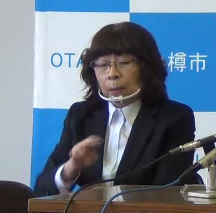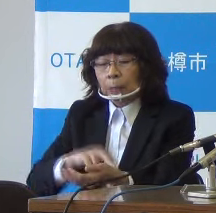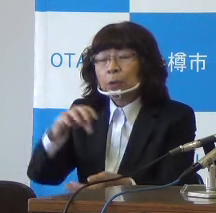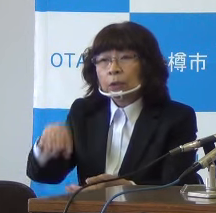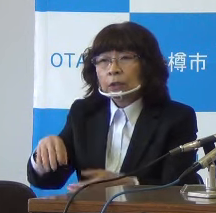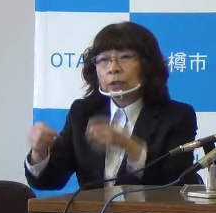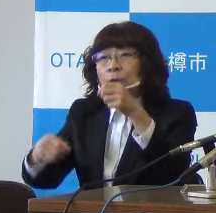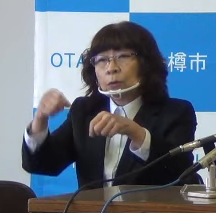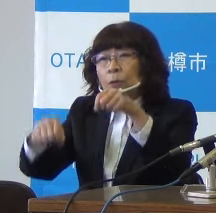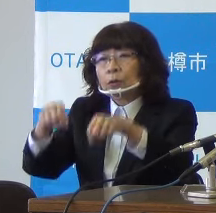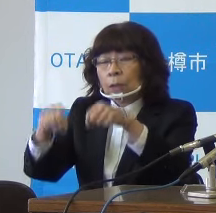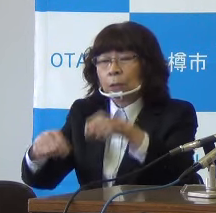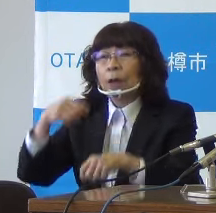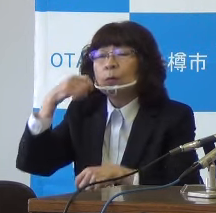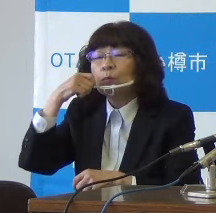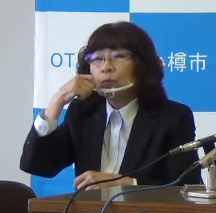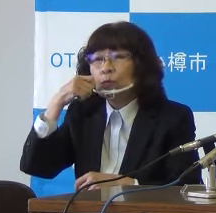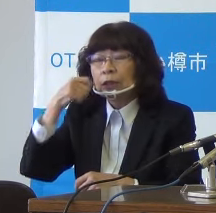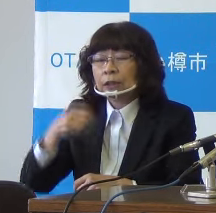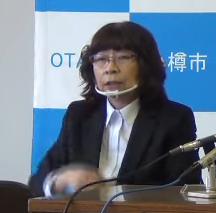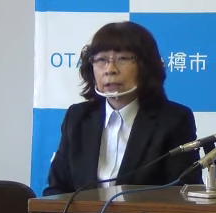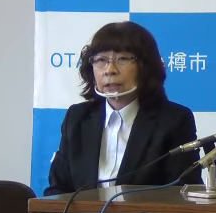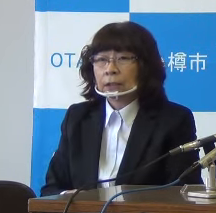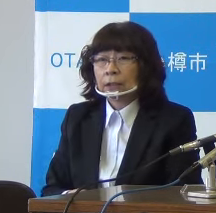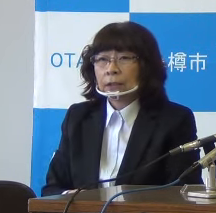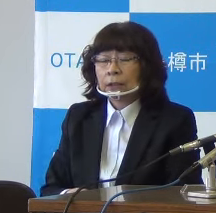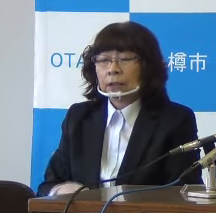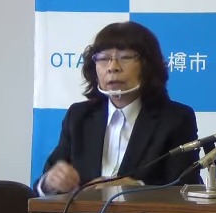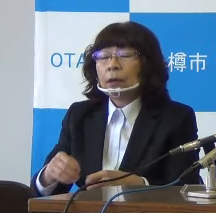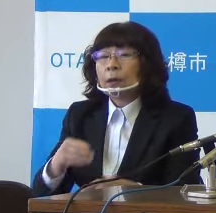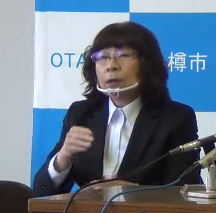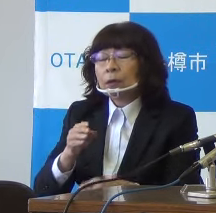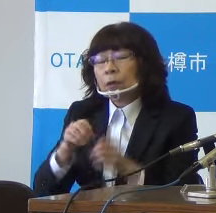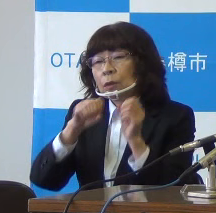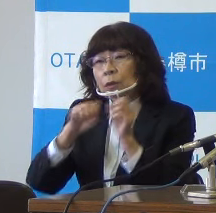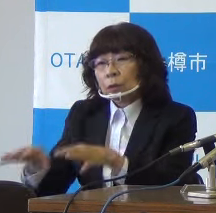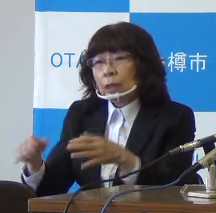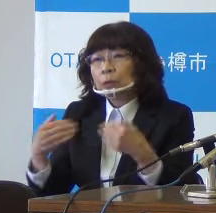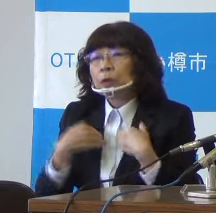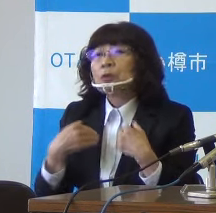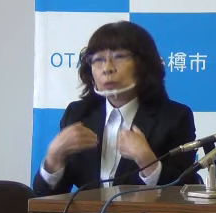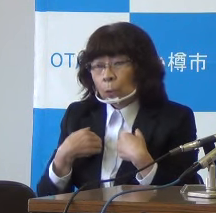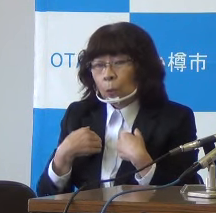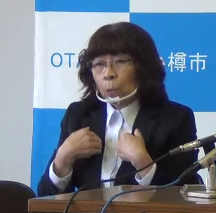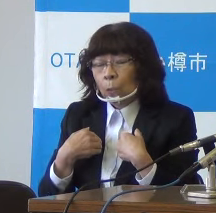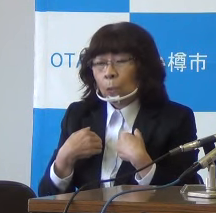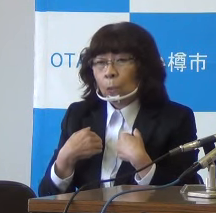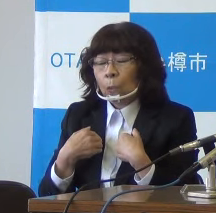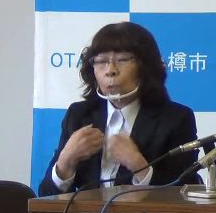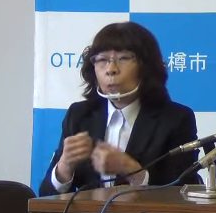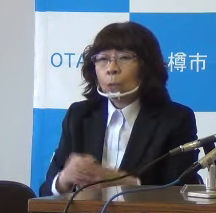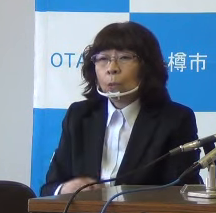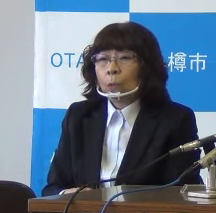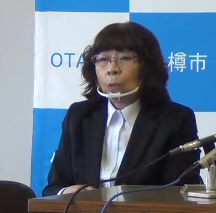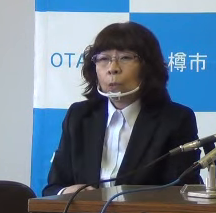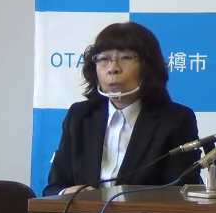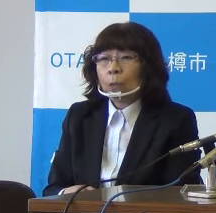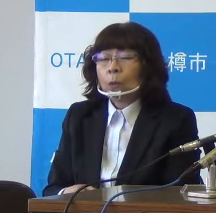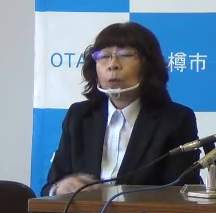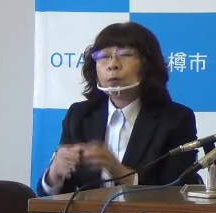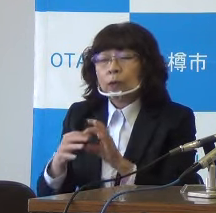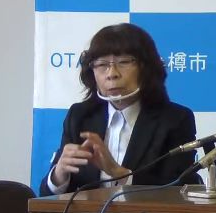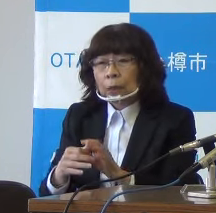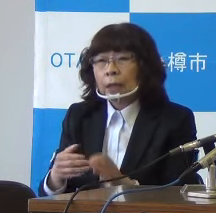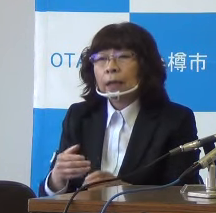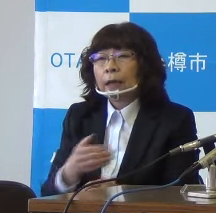調整がつかず廃棄をしなければならなくなるため、できれば